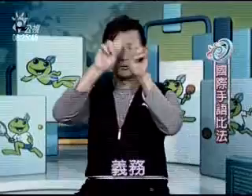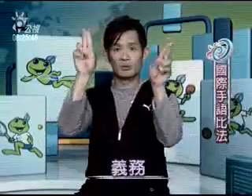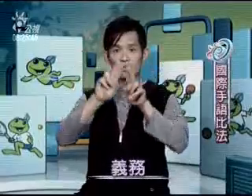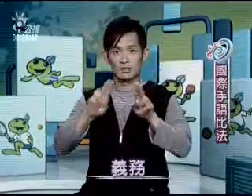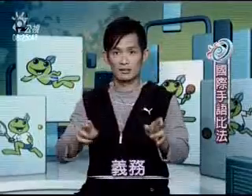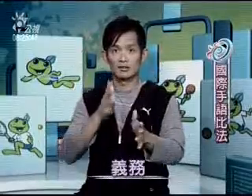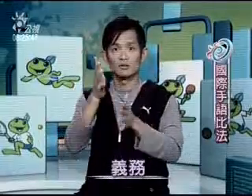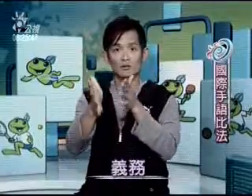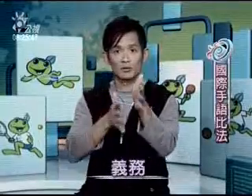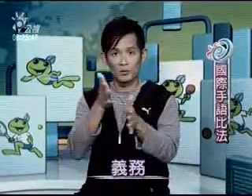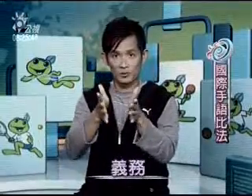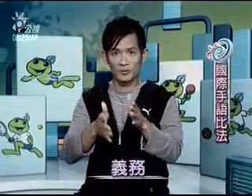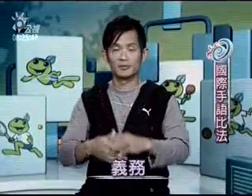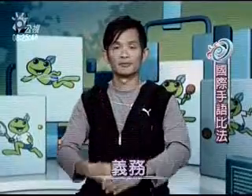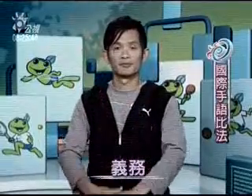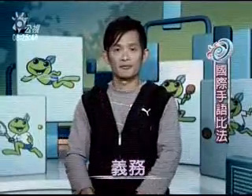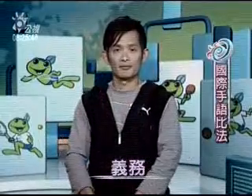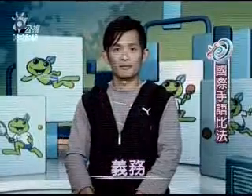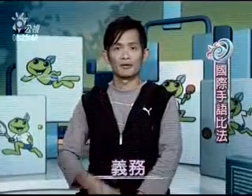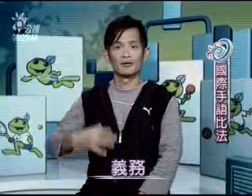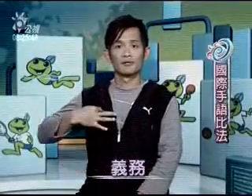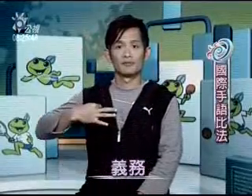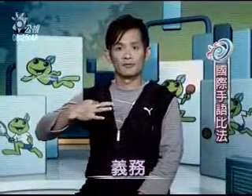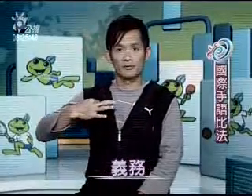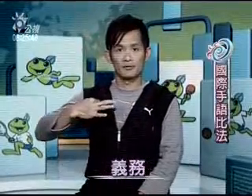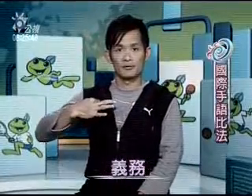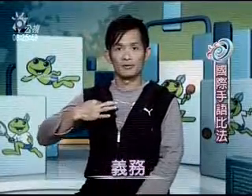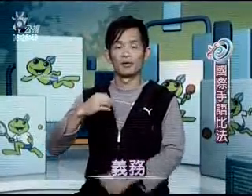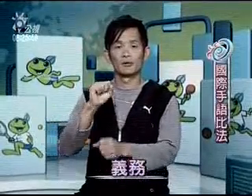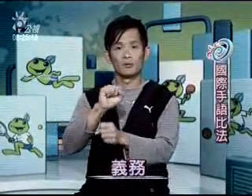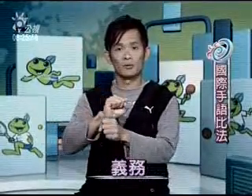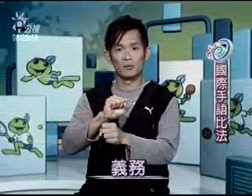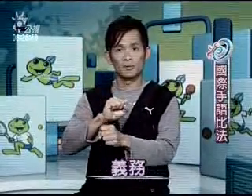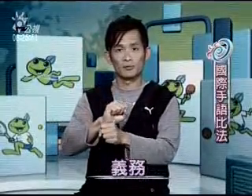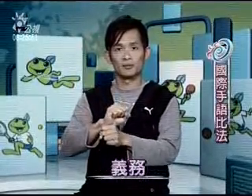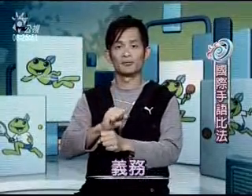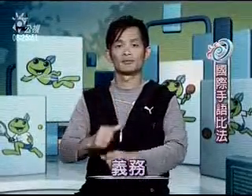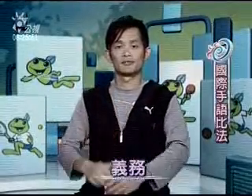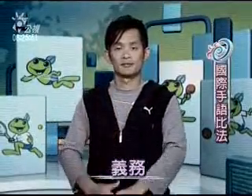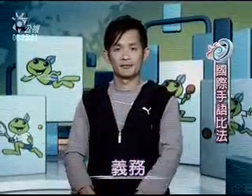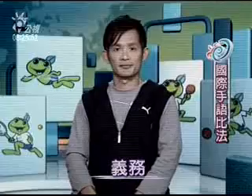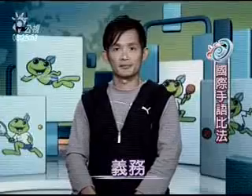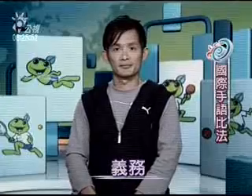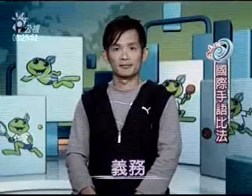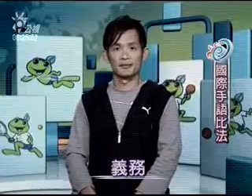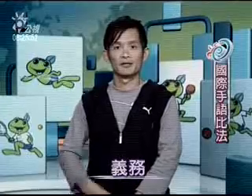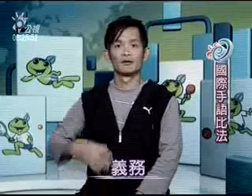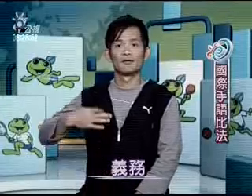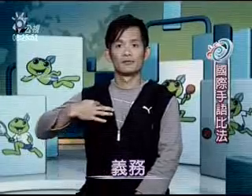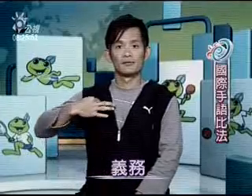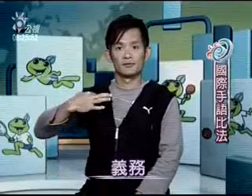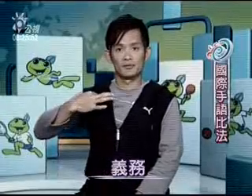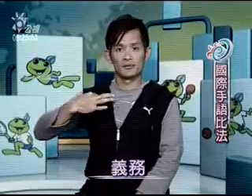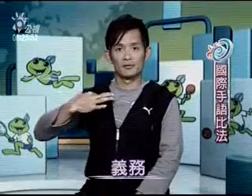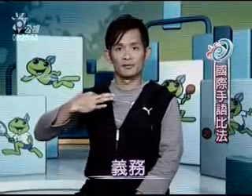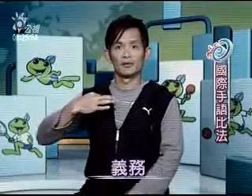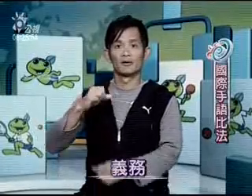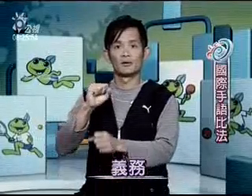国际手语的笔法，志愿、工作，这是义务，义